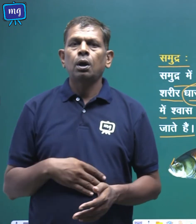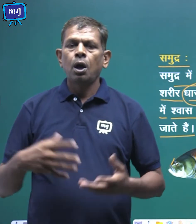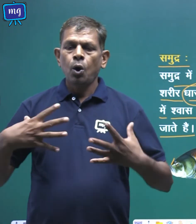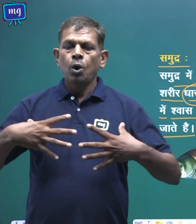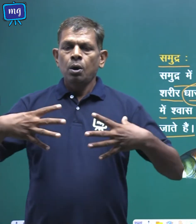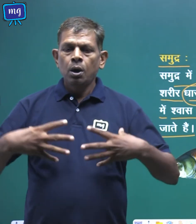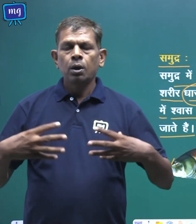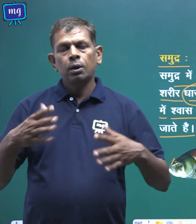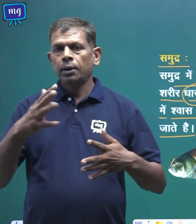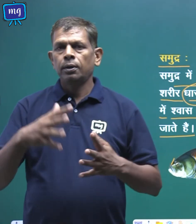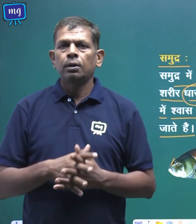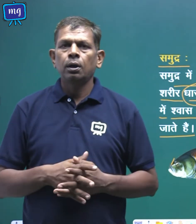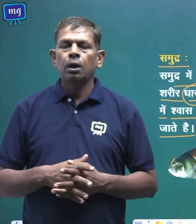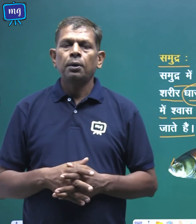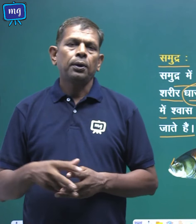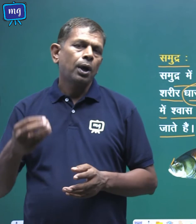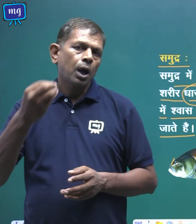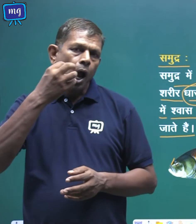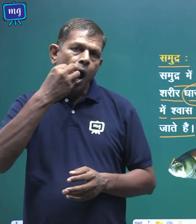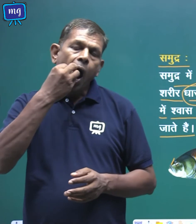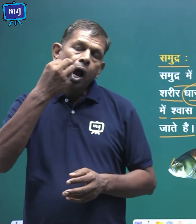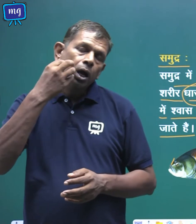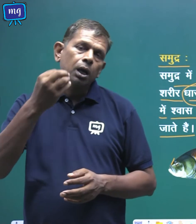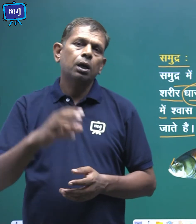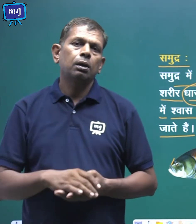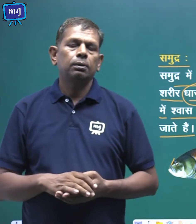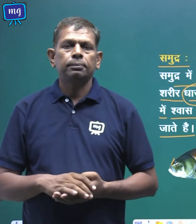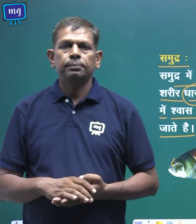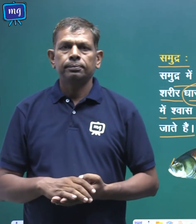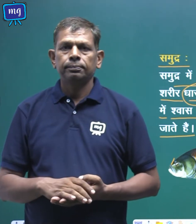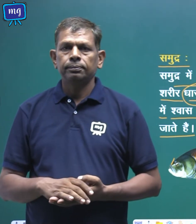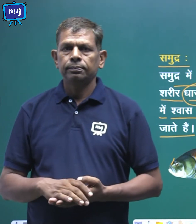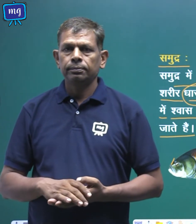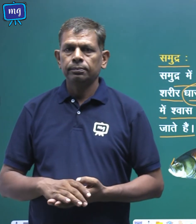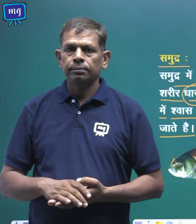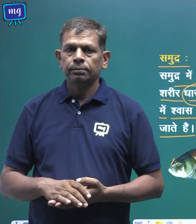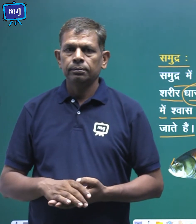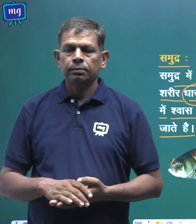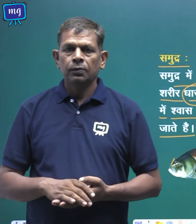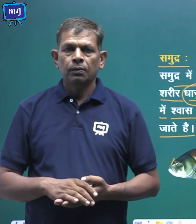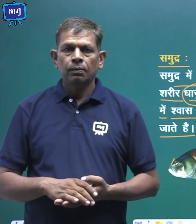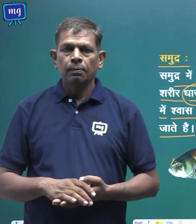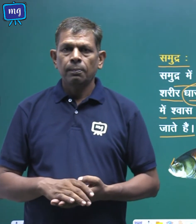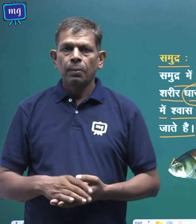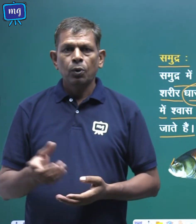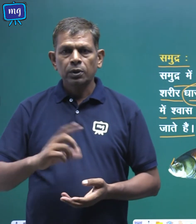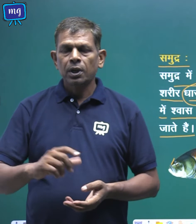नहीं, क्या पाए जाते हैं, गिल पाए जाते हैं, जो इसकी पानी